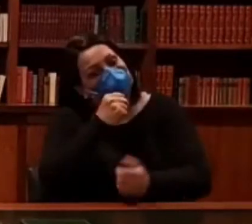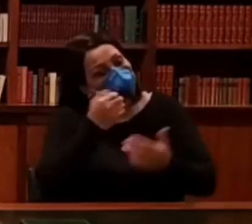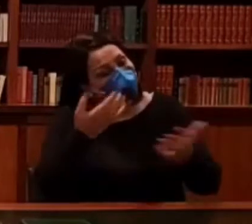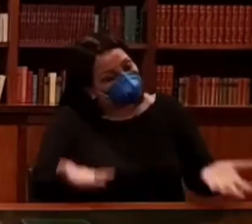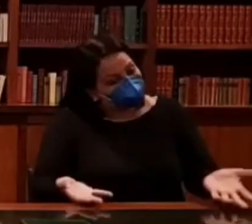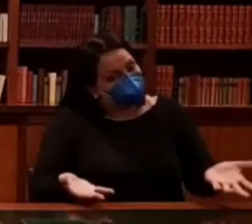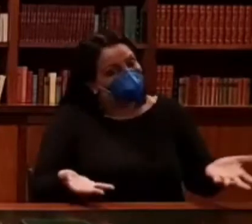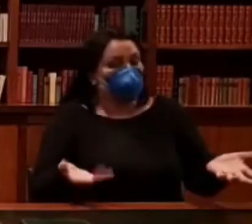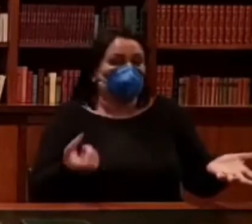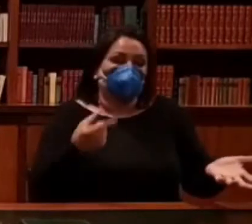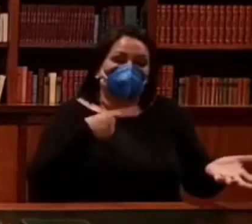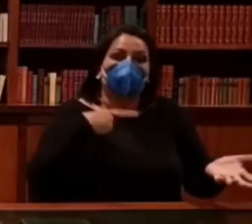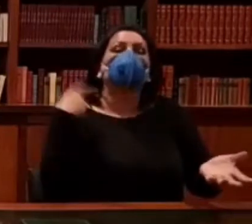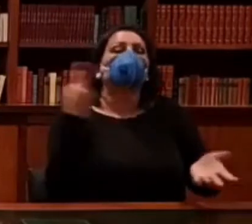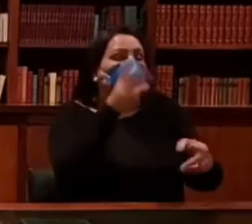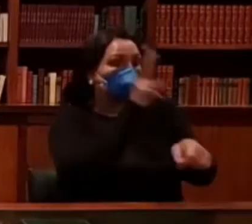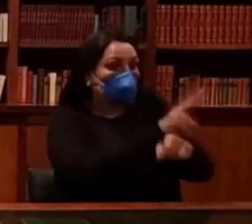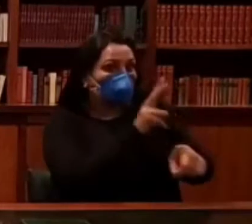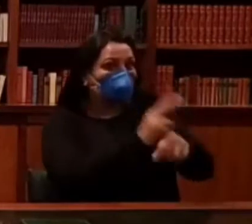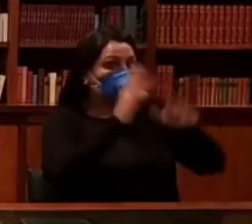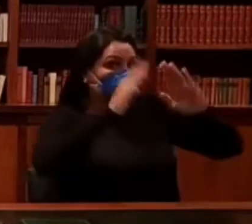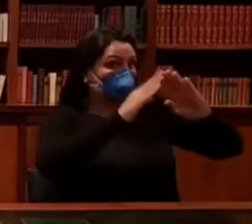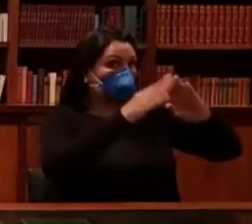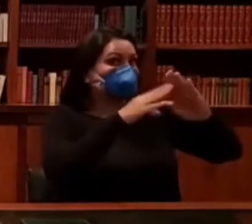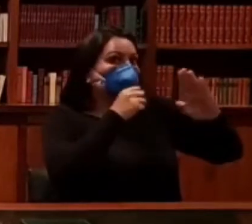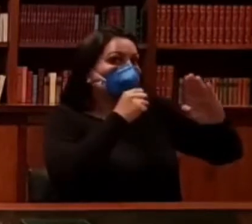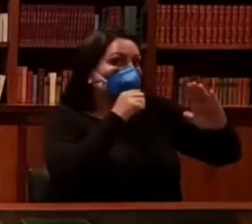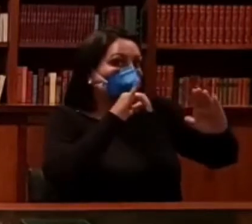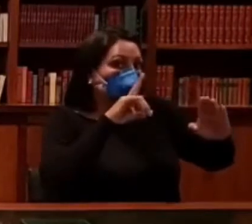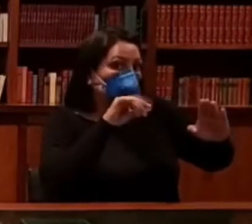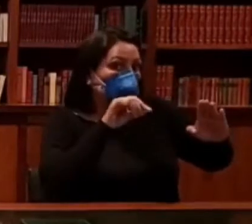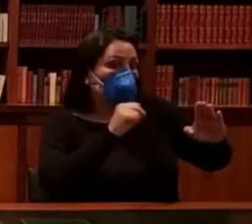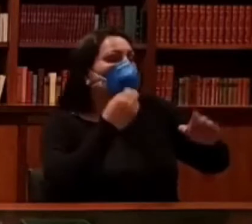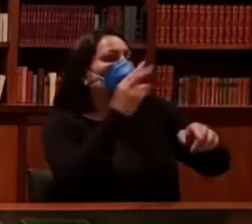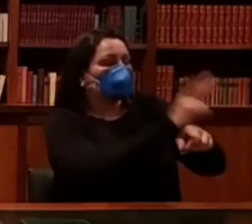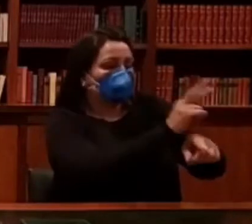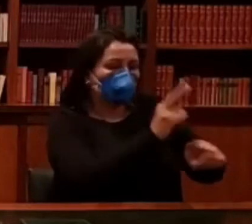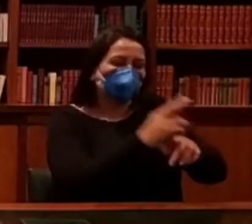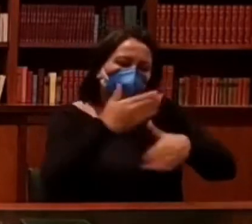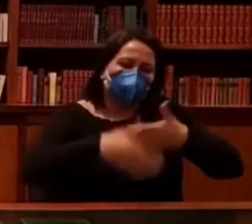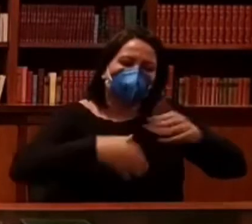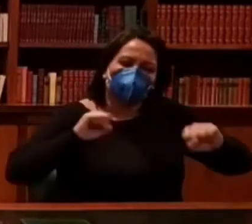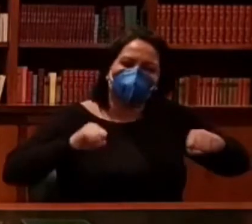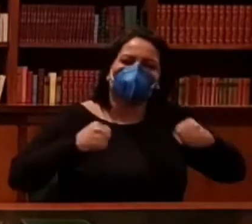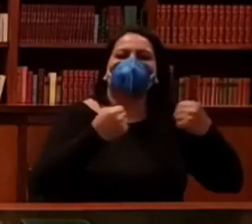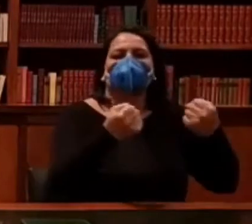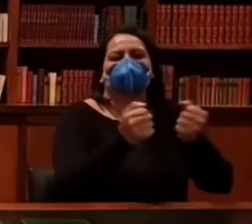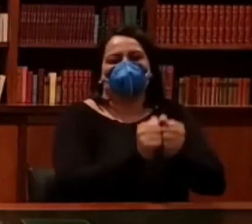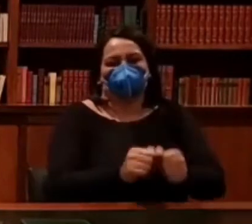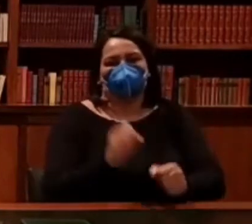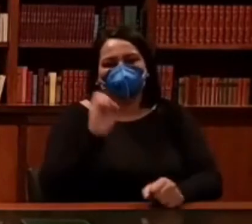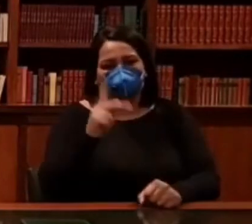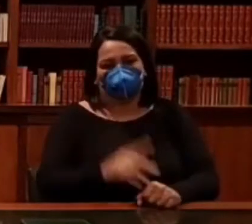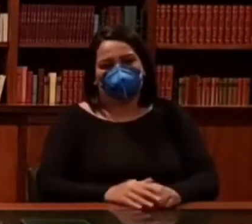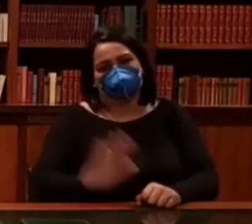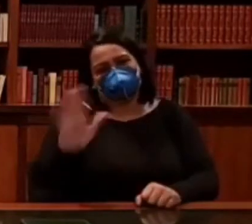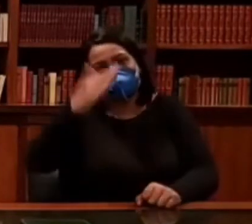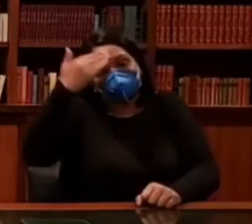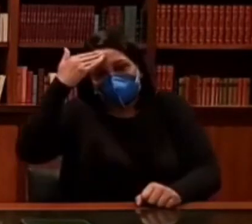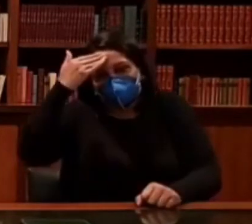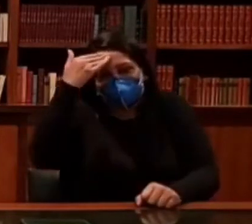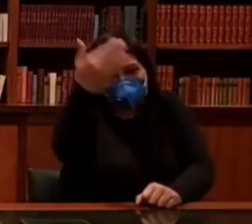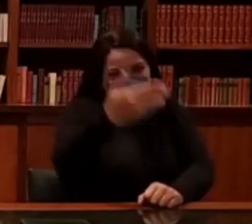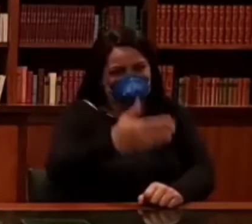casas asilares, vamos conduzir o melhor possível e vamos passar todo mundo junto nessa. Tá ok. Tá bom, presidente. Pessoal, muito